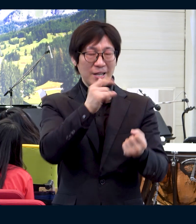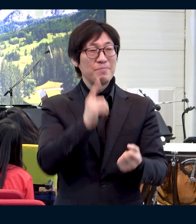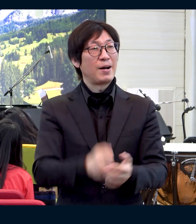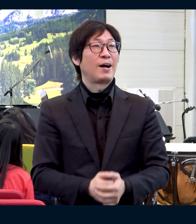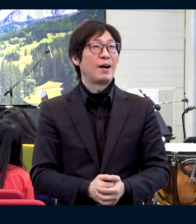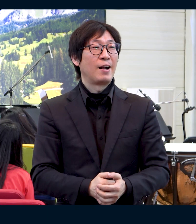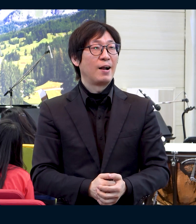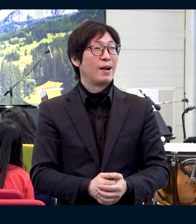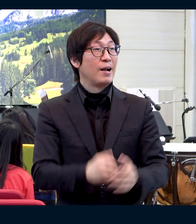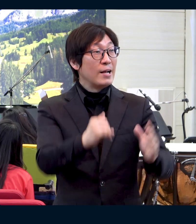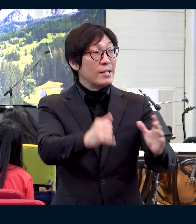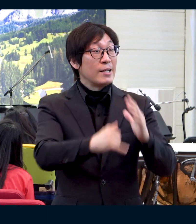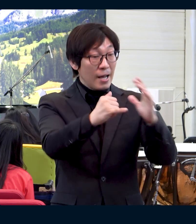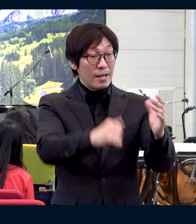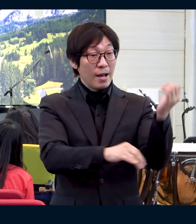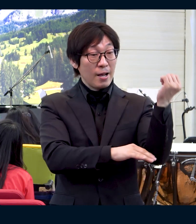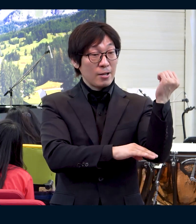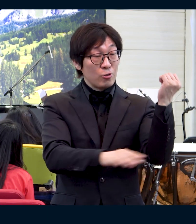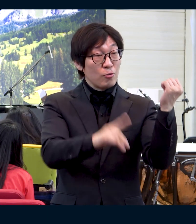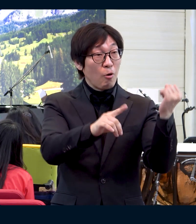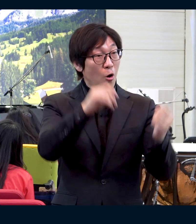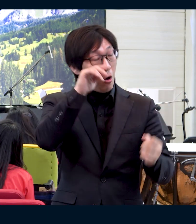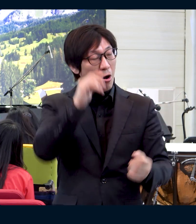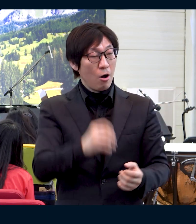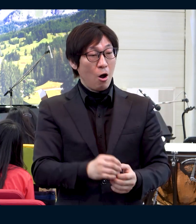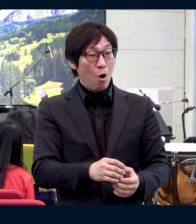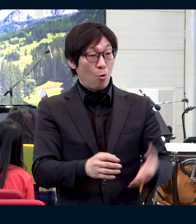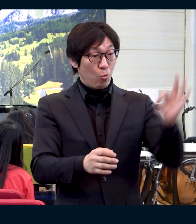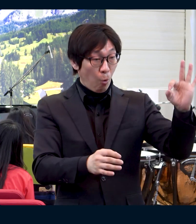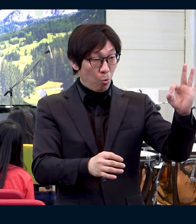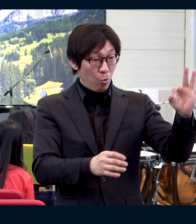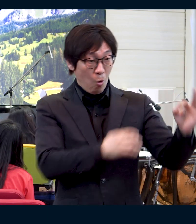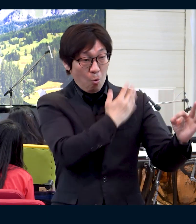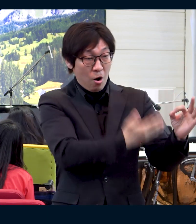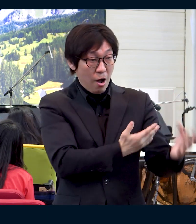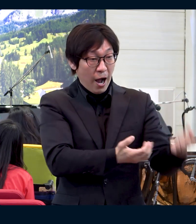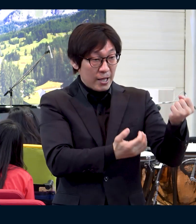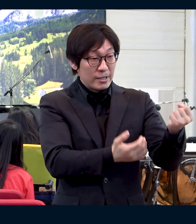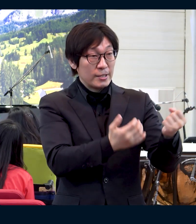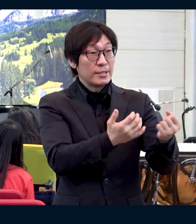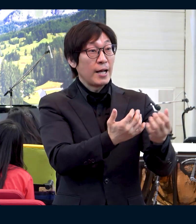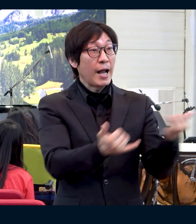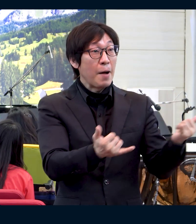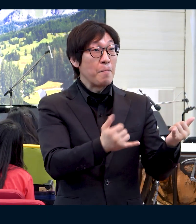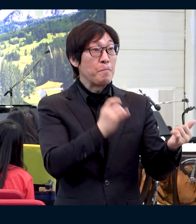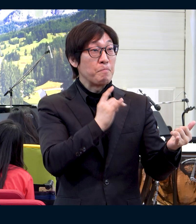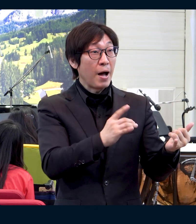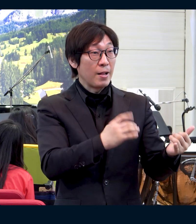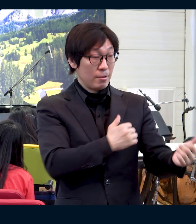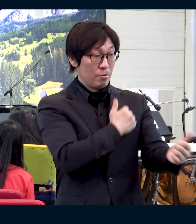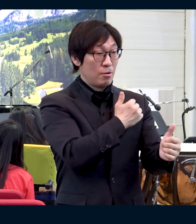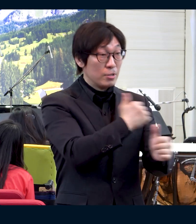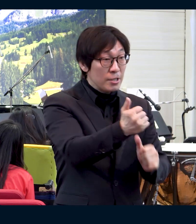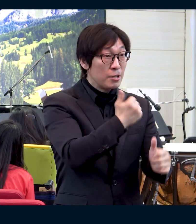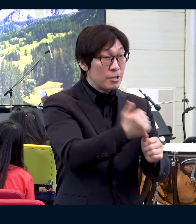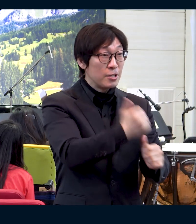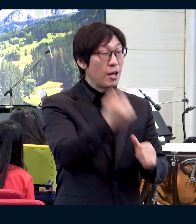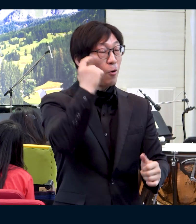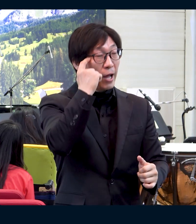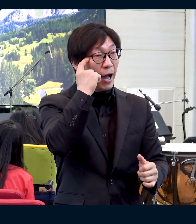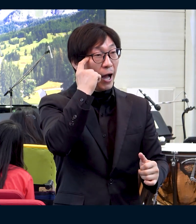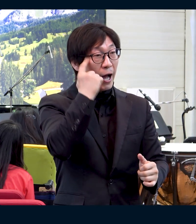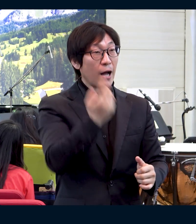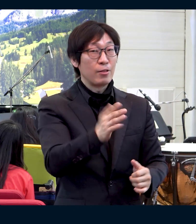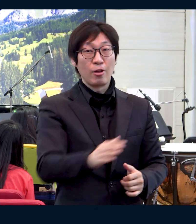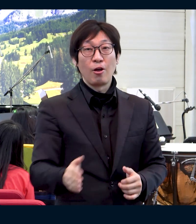세상의 기준으로는요, 돈이 있고 권력이 있고 많이 배운 사람들이 승리하고 잘 나간다라는 어떤 인식과 생각이 있지만